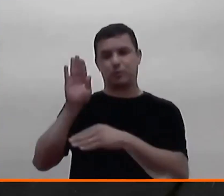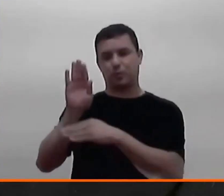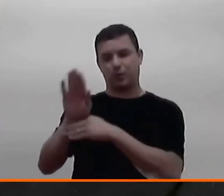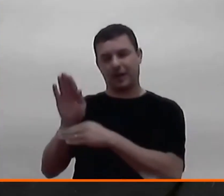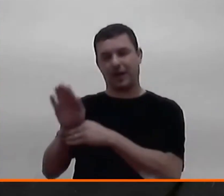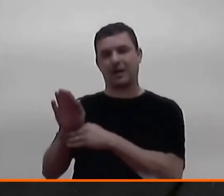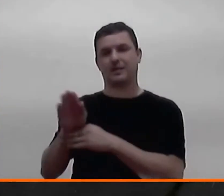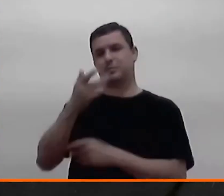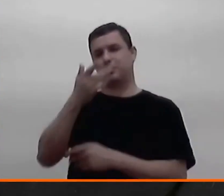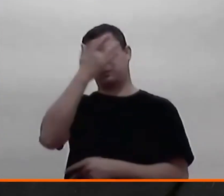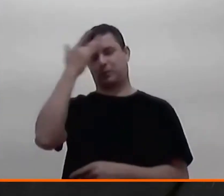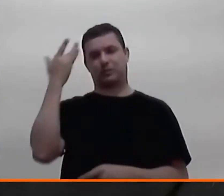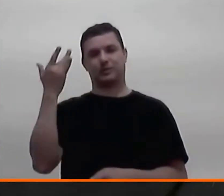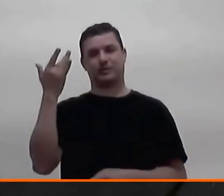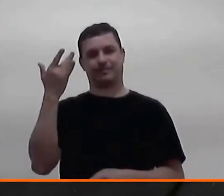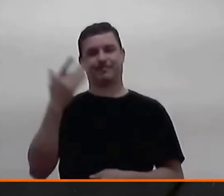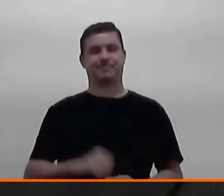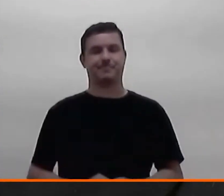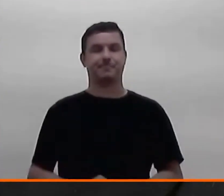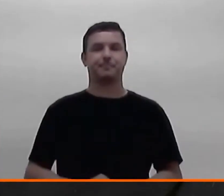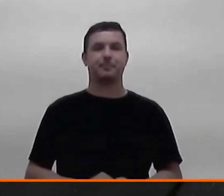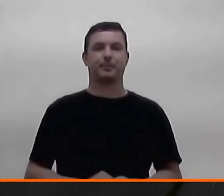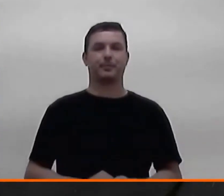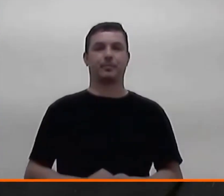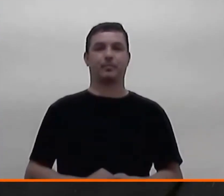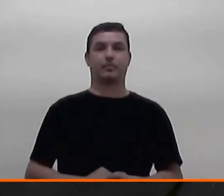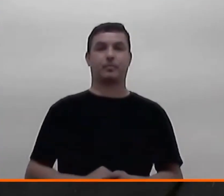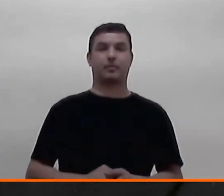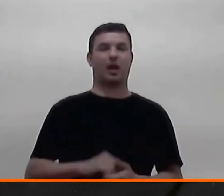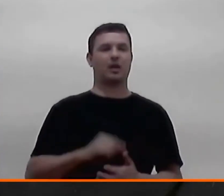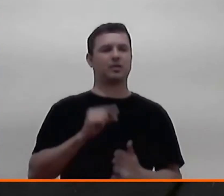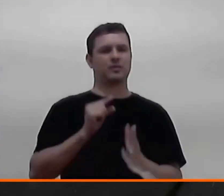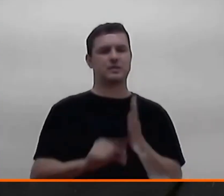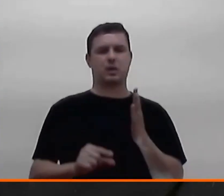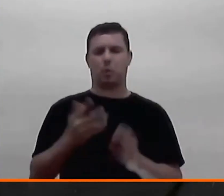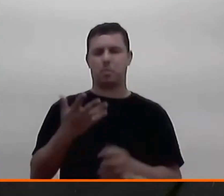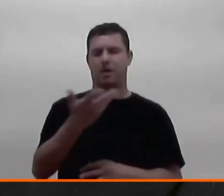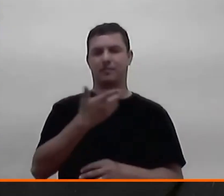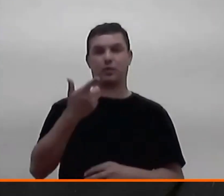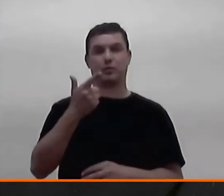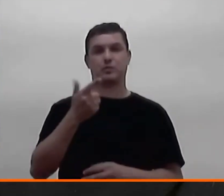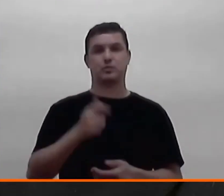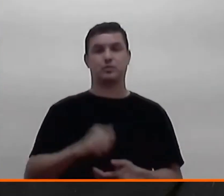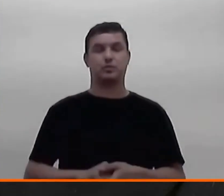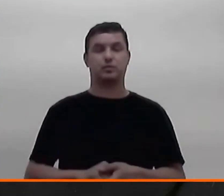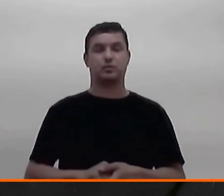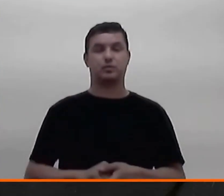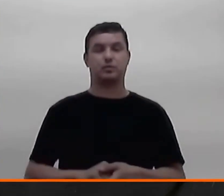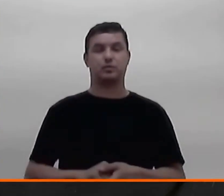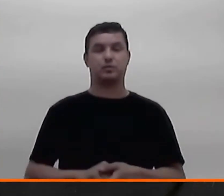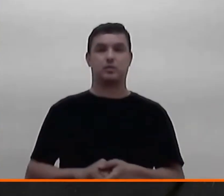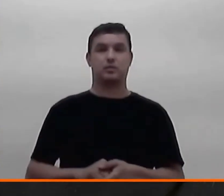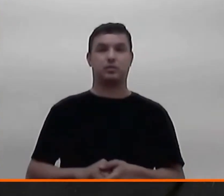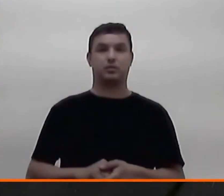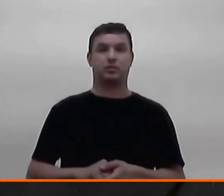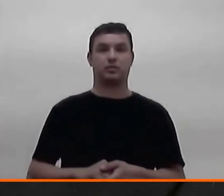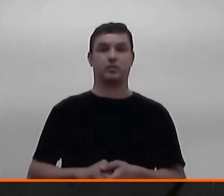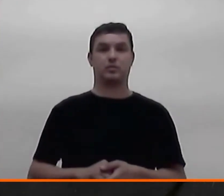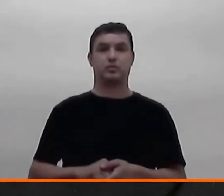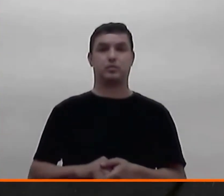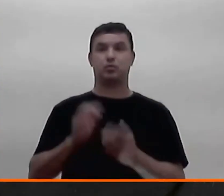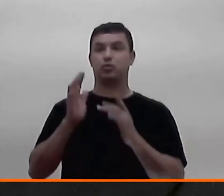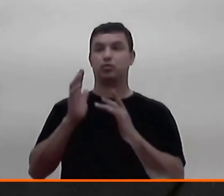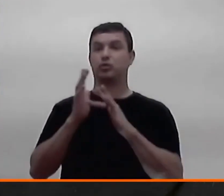Jesus. Então esse versículo é muito bom. É a segunda vinda do Senhor. O Senhor irá então nos